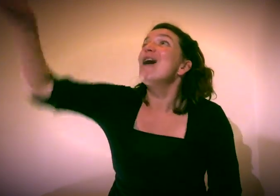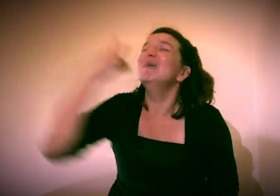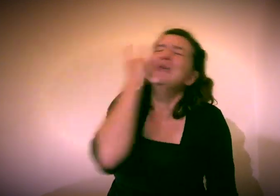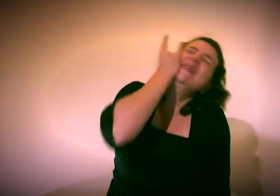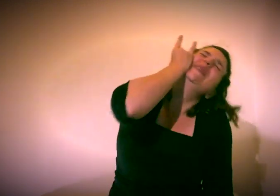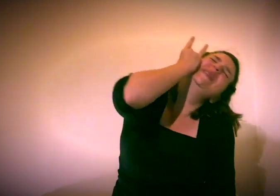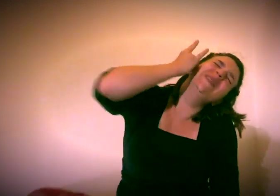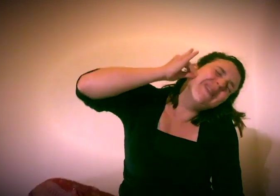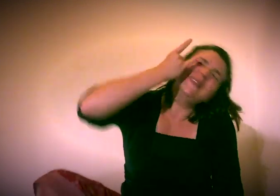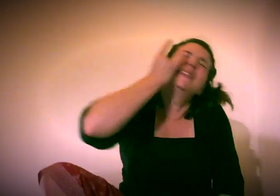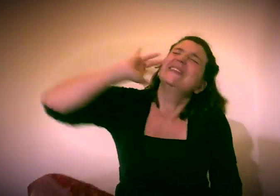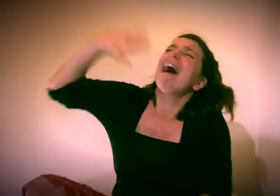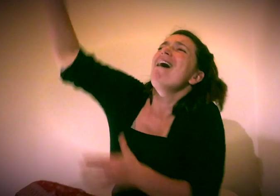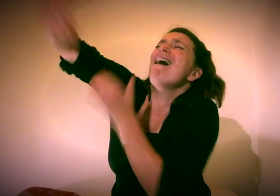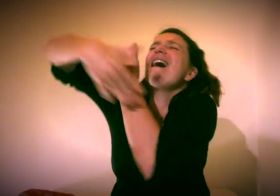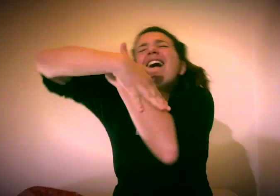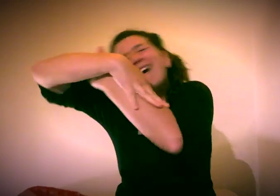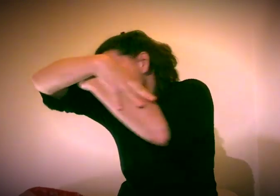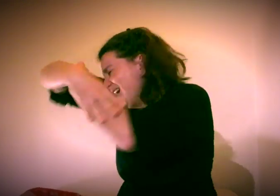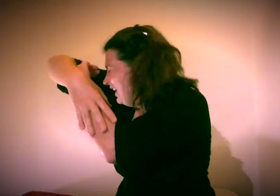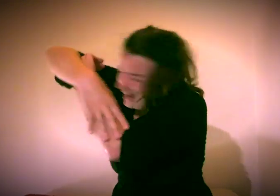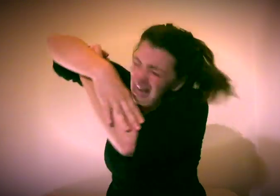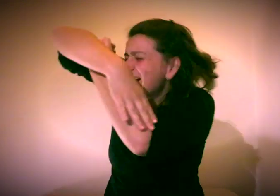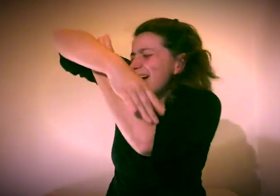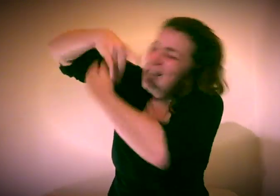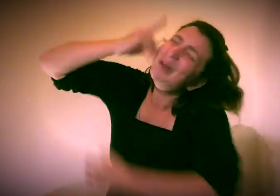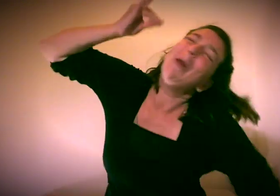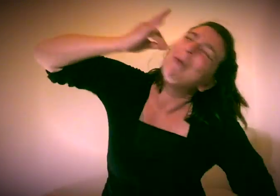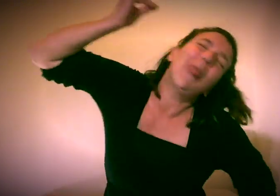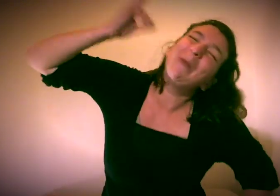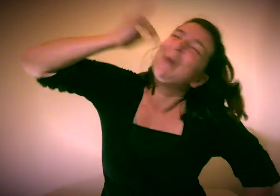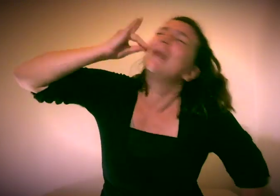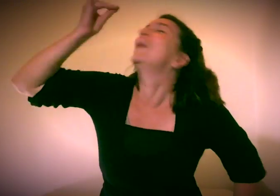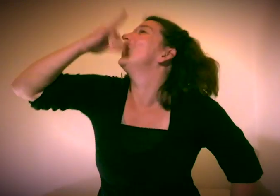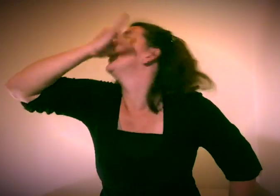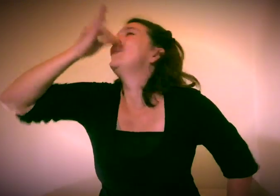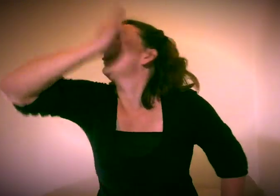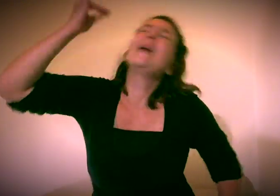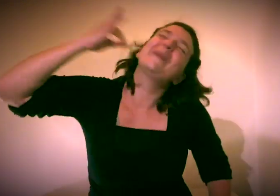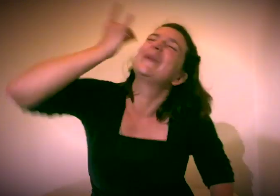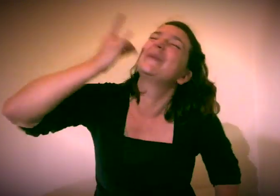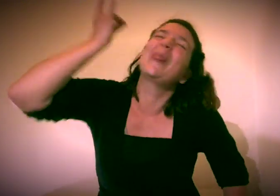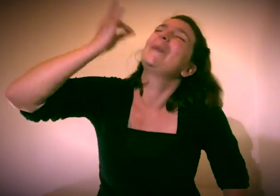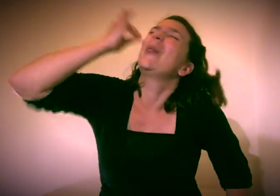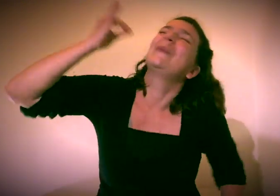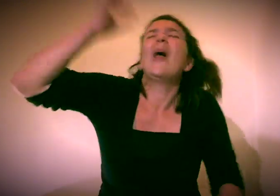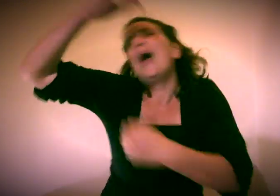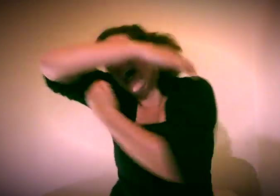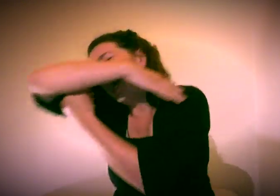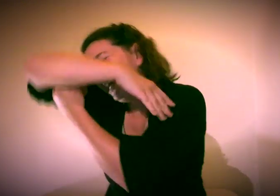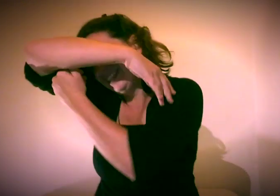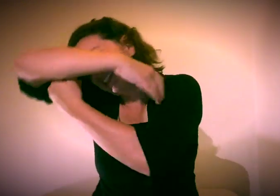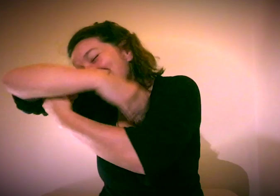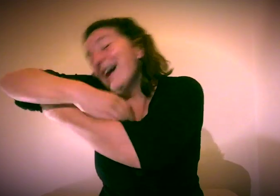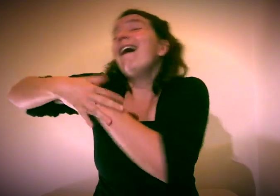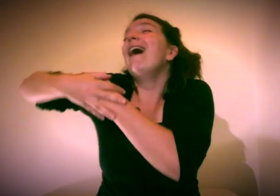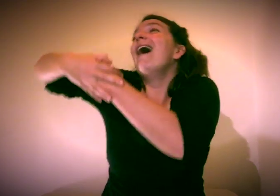poussa un cri de surprise. C'était Chien Bleu, qui l'avait suivi à la trace et retrouvé dans la forêt. Elle l'enlaça